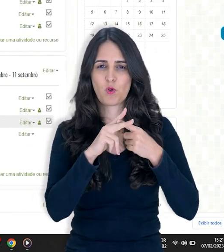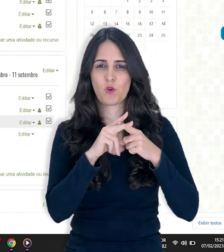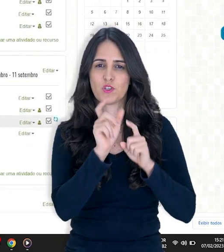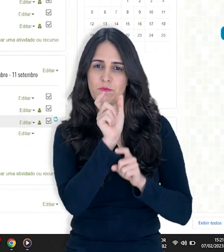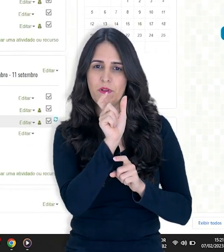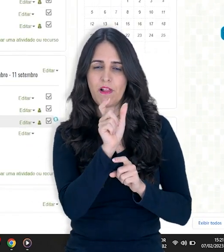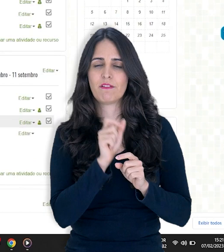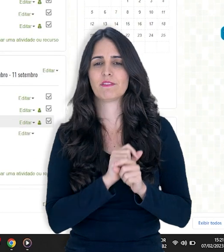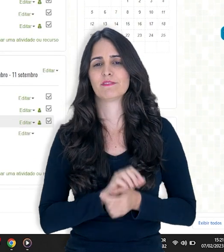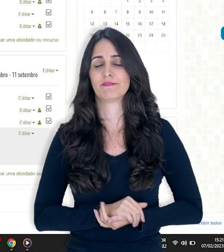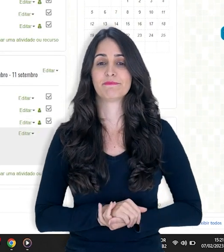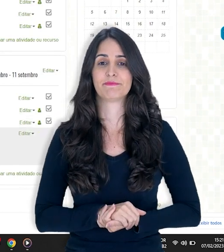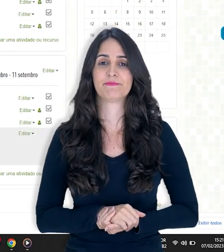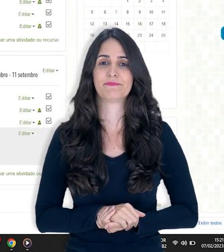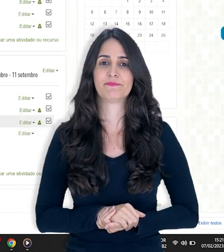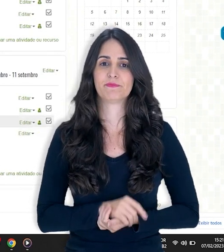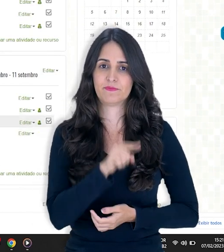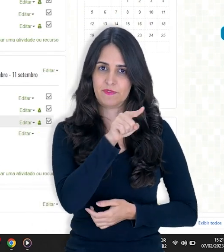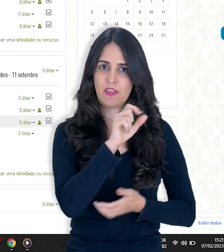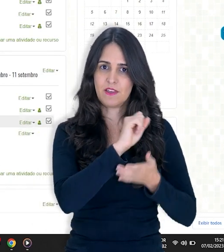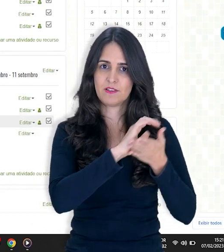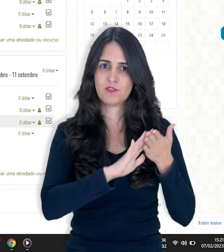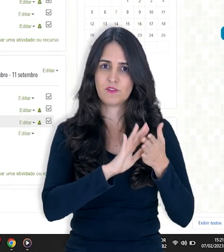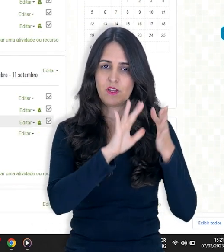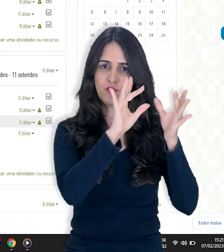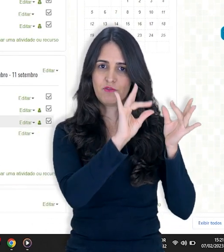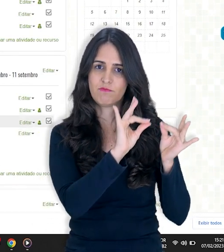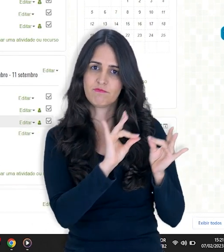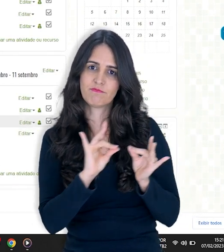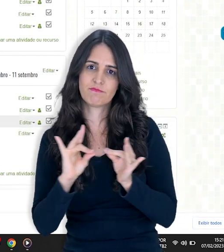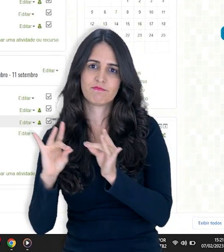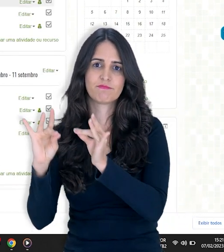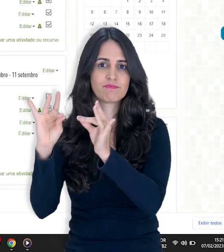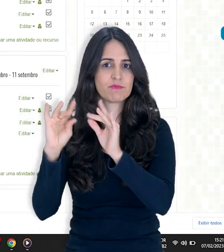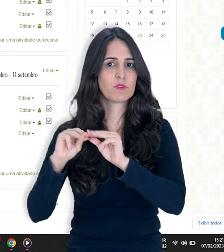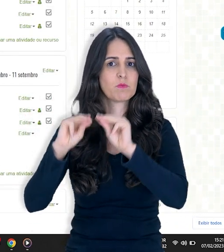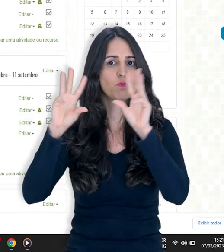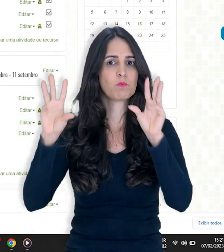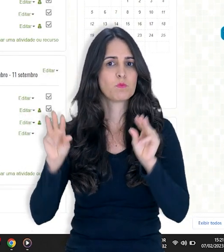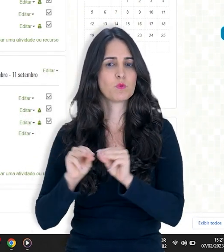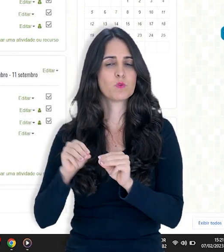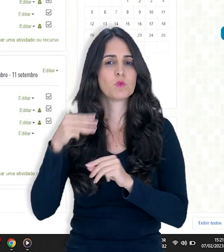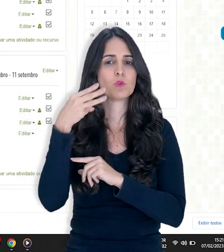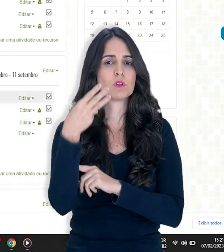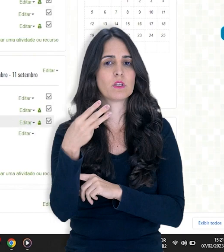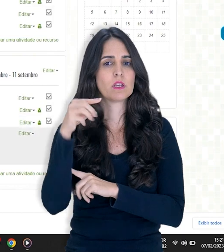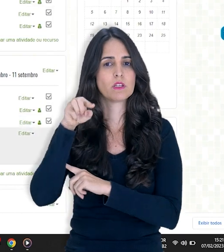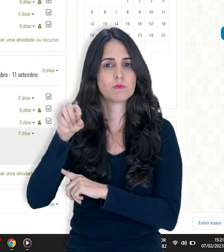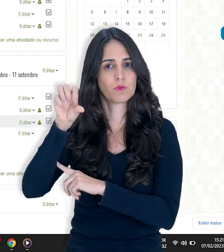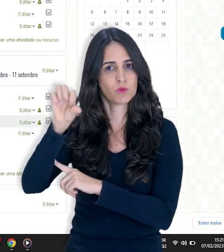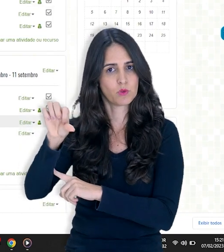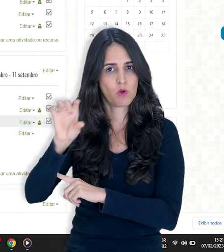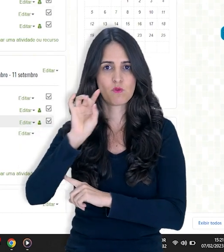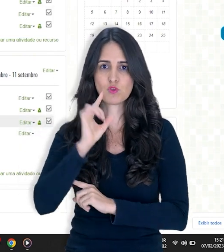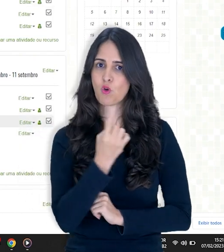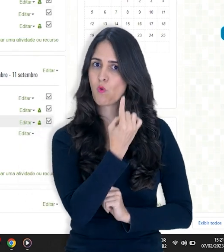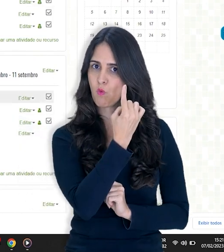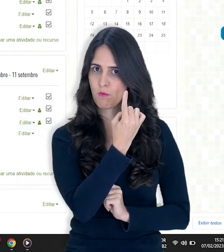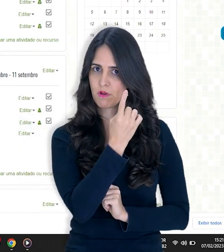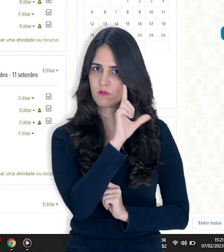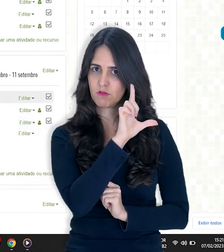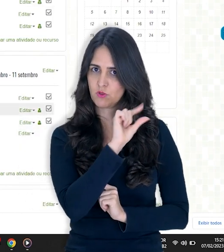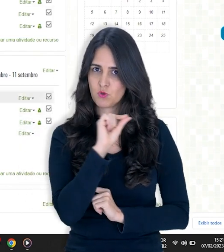restaurar. Agora sim. Então a gente vai levar essa atividade lá para o Moodle 3.9, tá bom? Só essa que eu